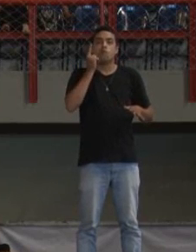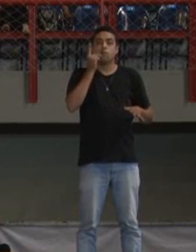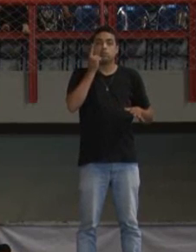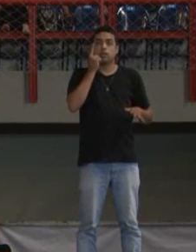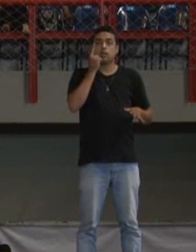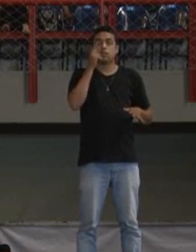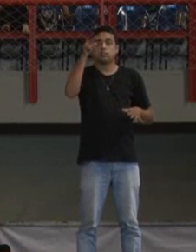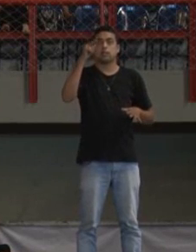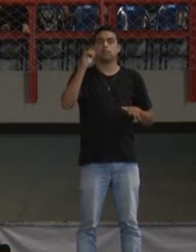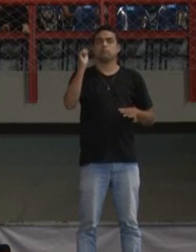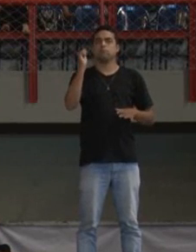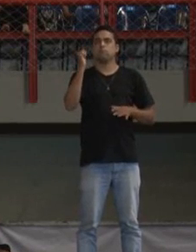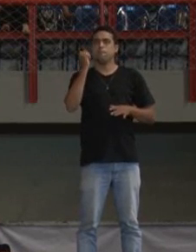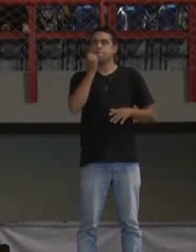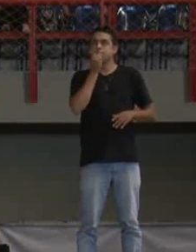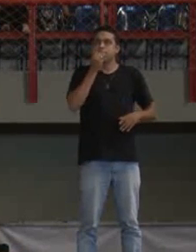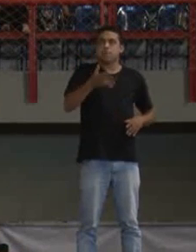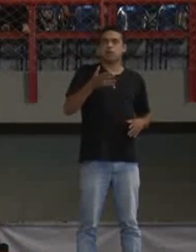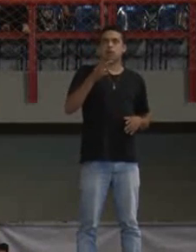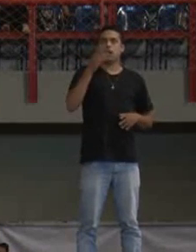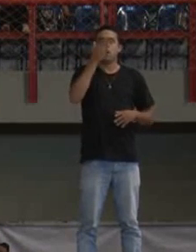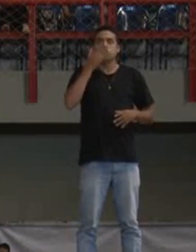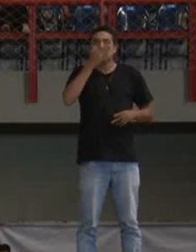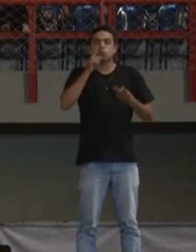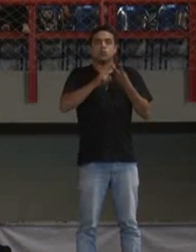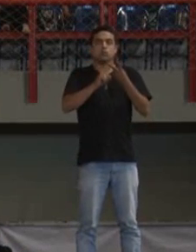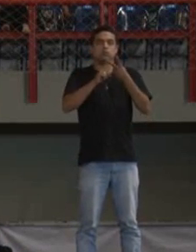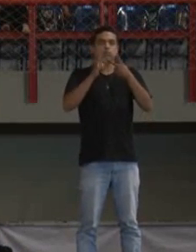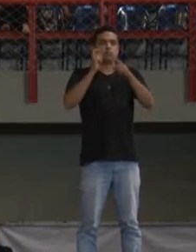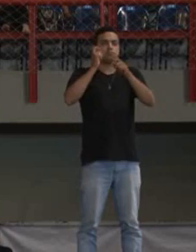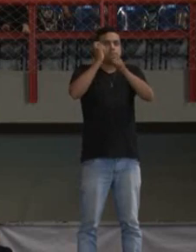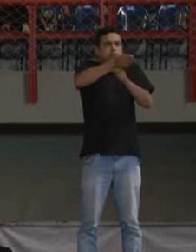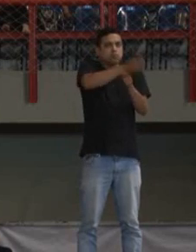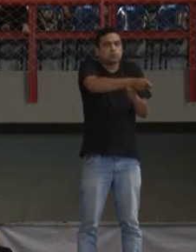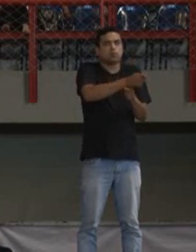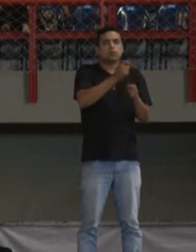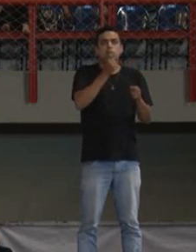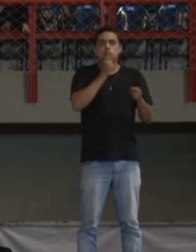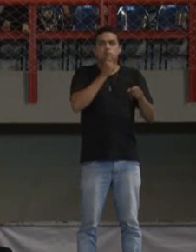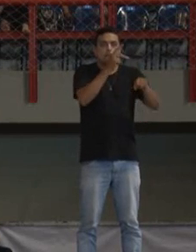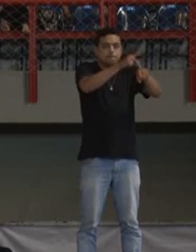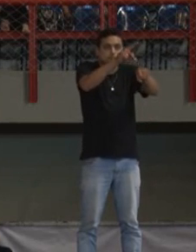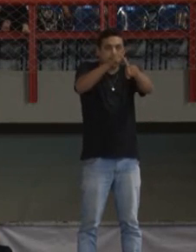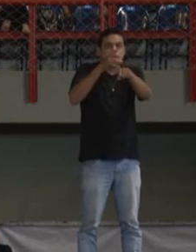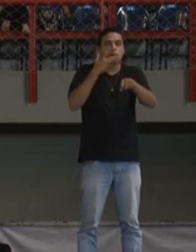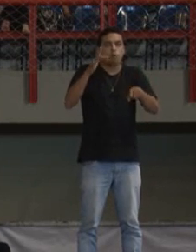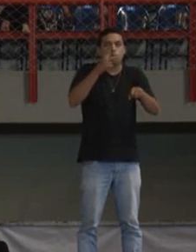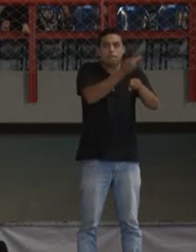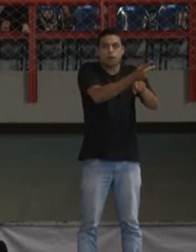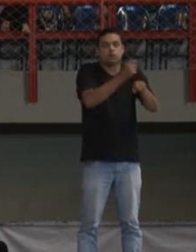destacou no açúcar, nem se destacou na mineração. O Ceará vivia do binômio